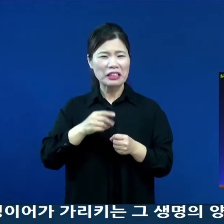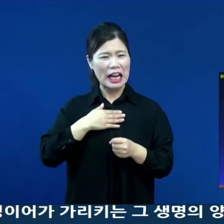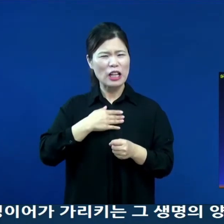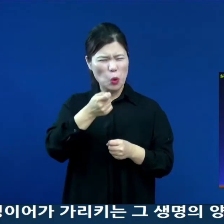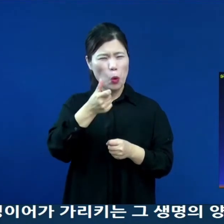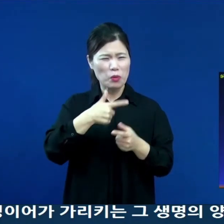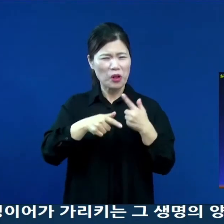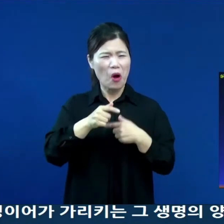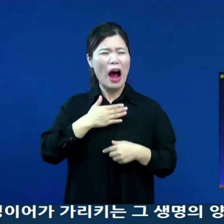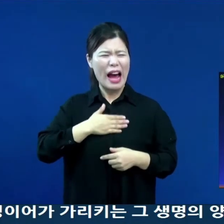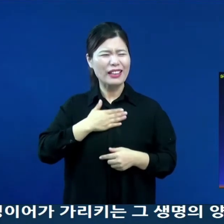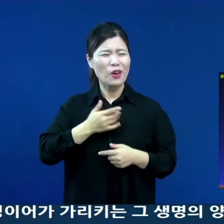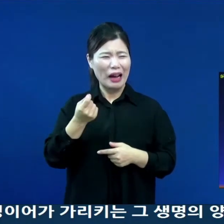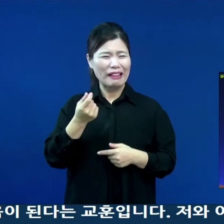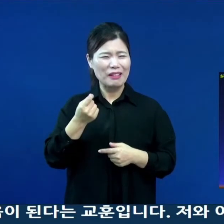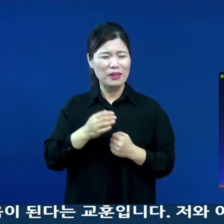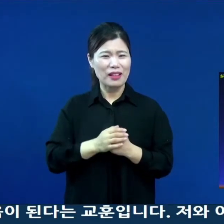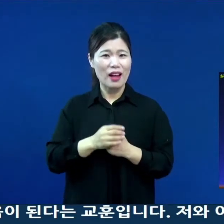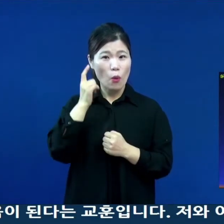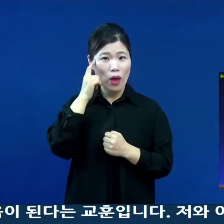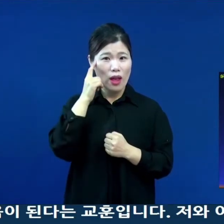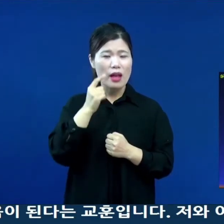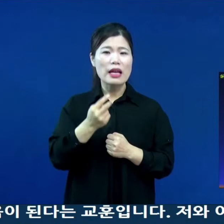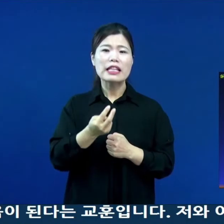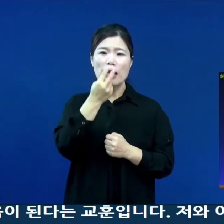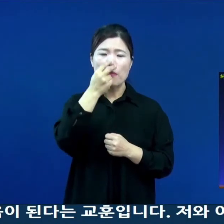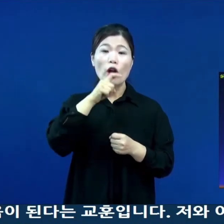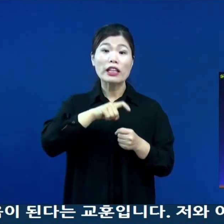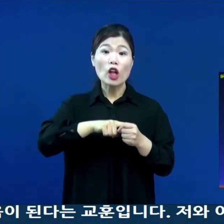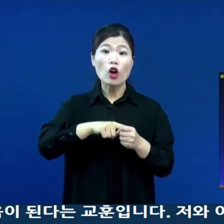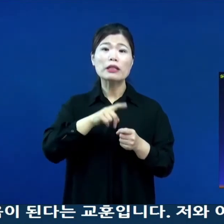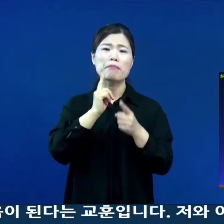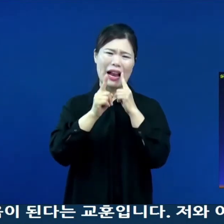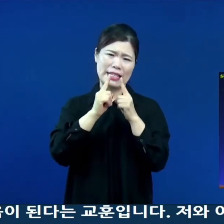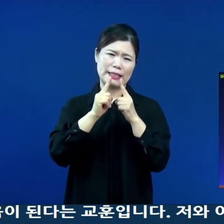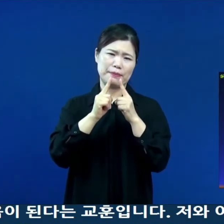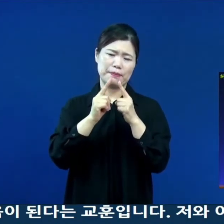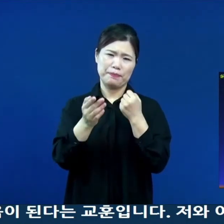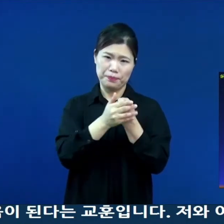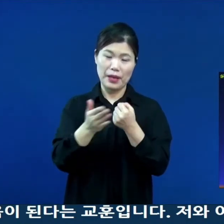생명의 떡은 말씀이지 않습니까? 말씀에 대해서